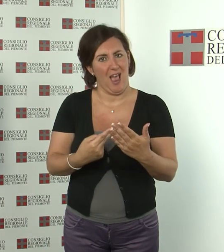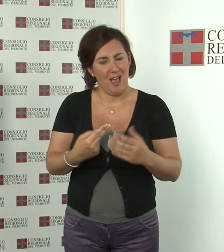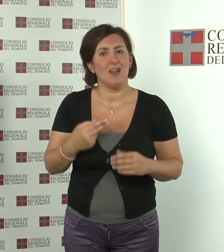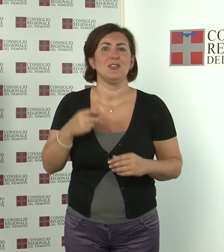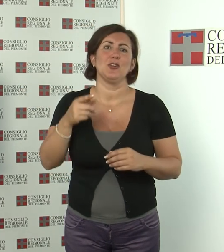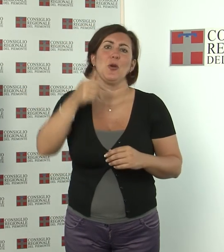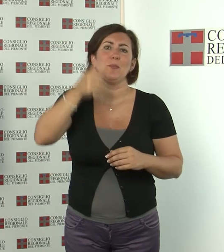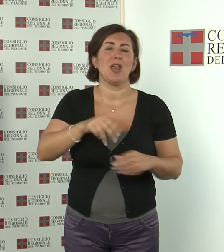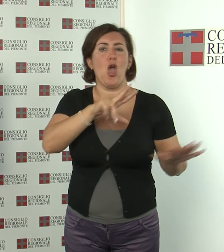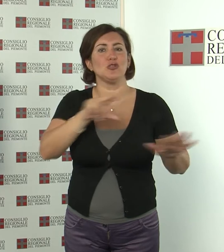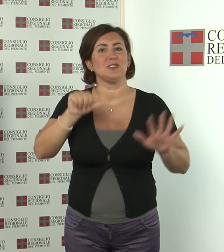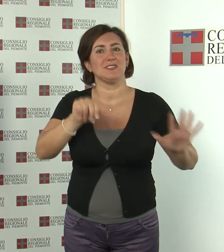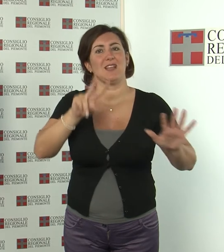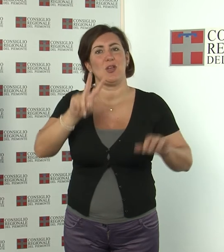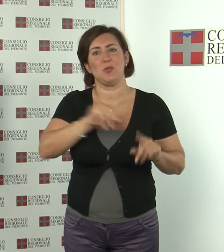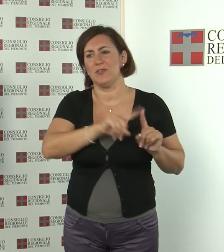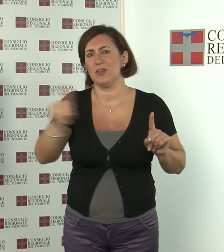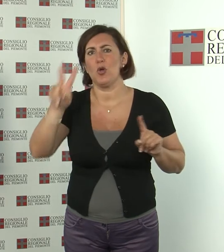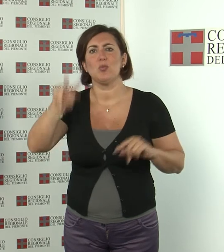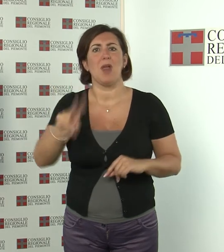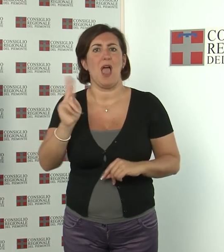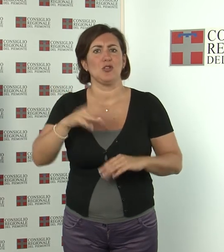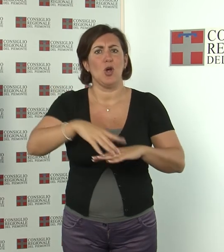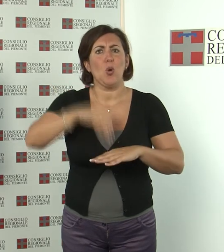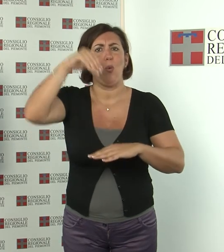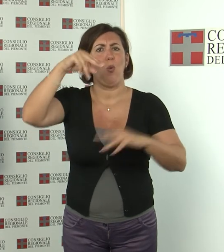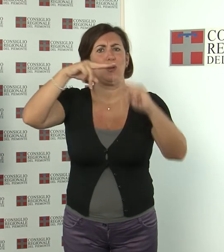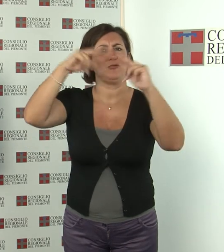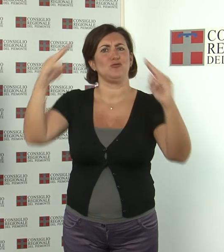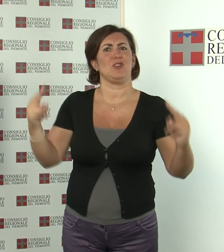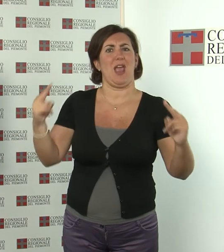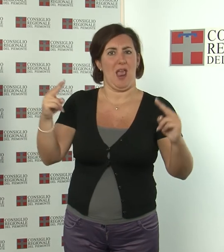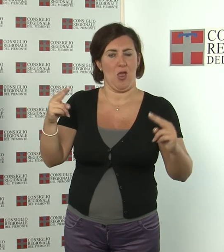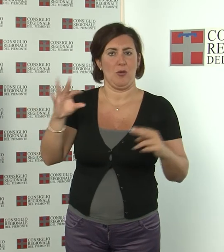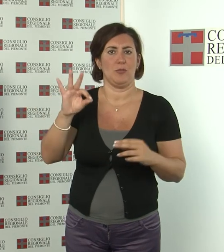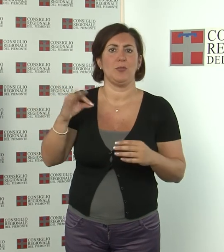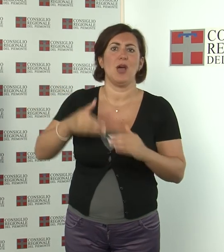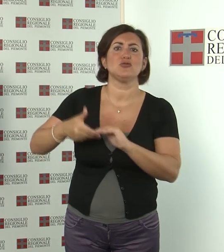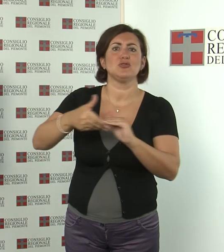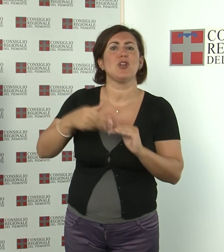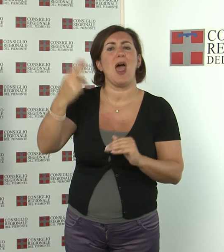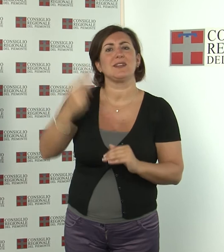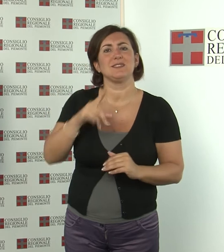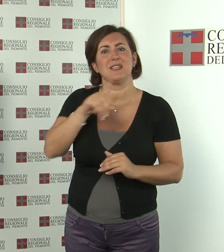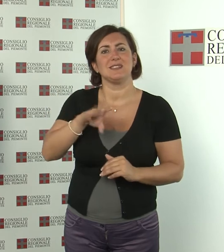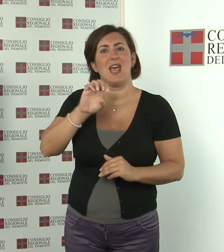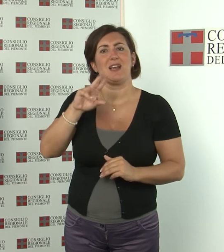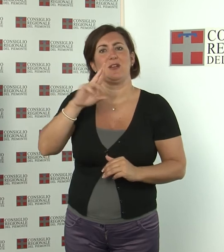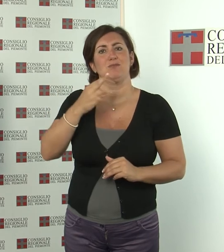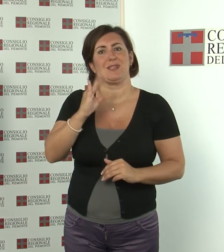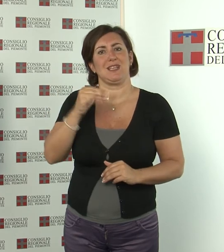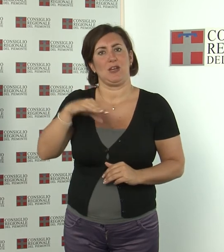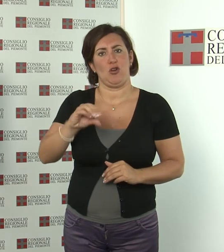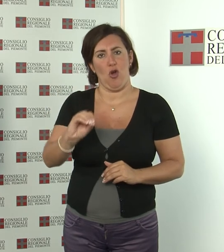una Guglia nel cielo curata dall'Associazione artistica Andrea zerbino espone 36 opere dedicate ai 150 anni